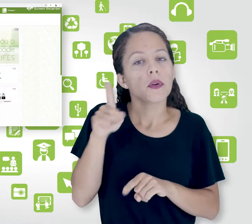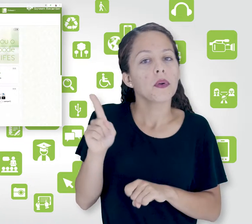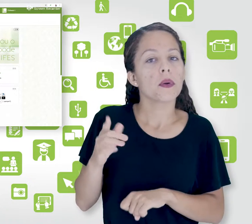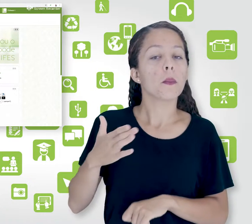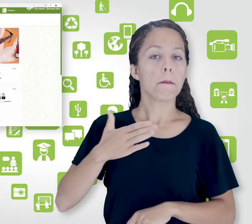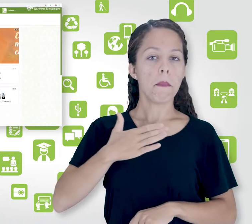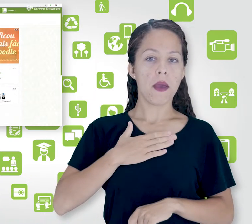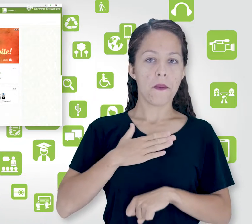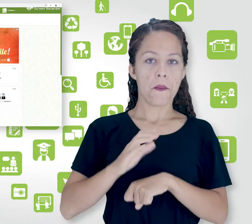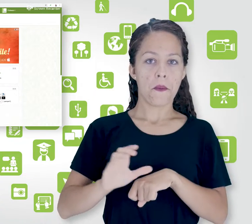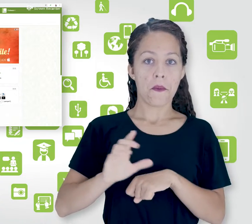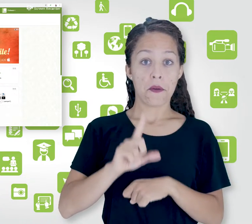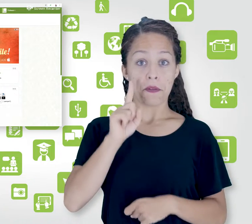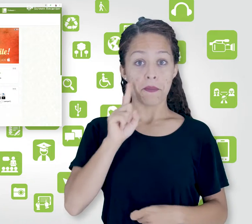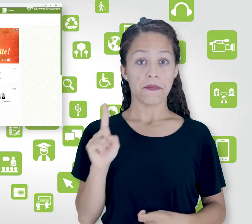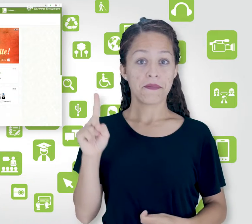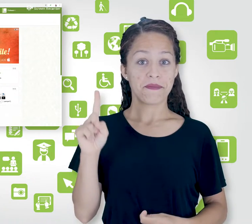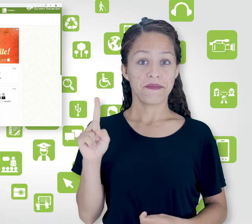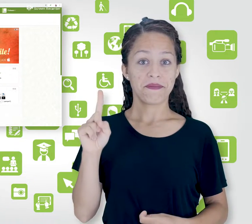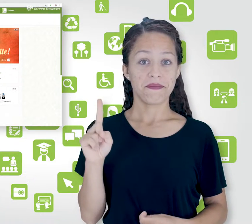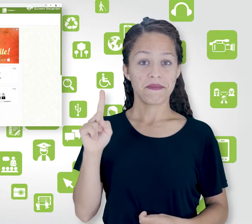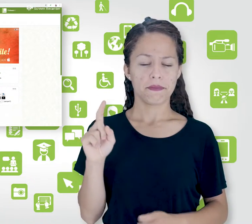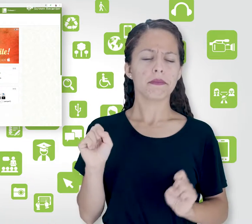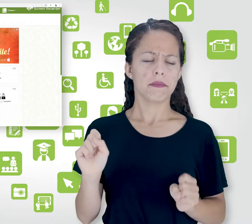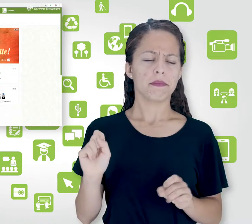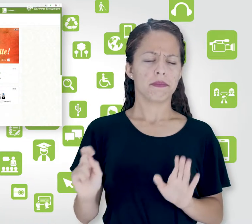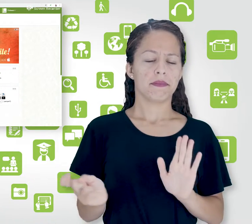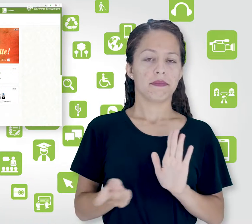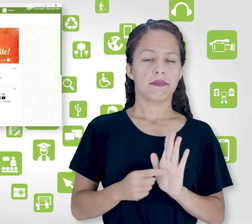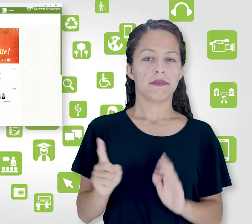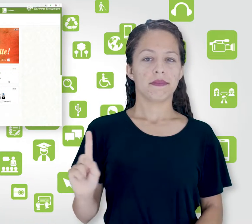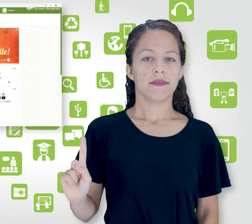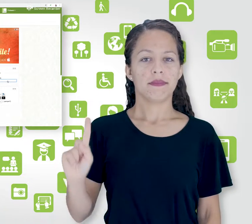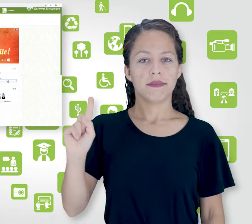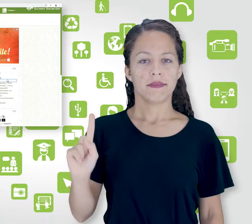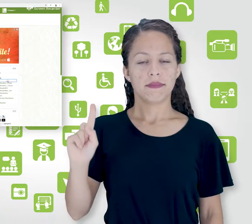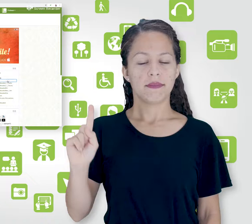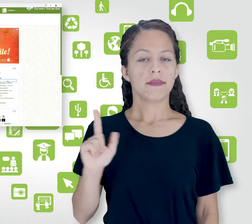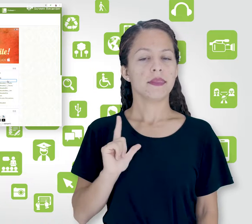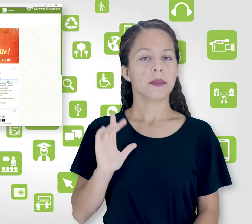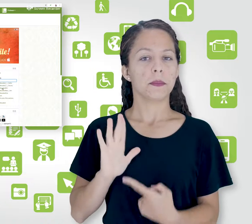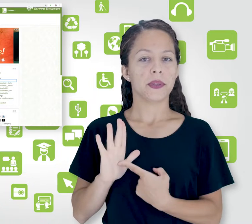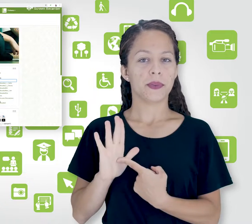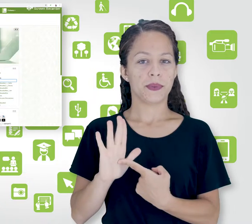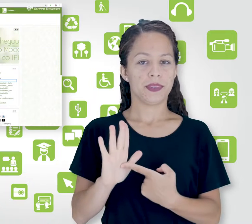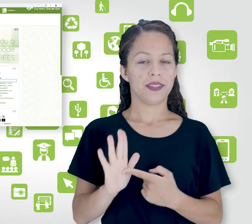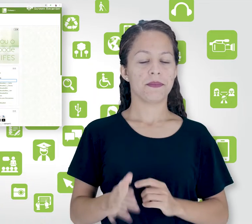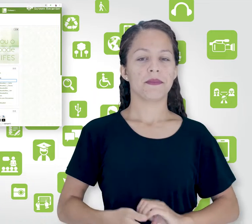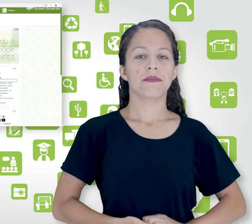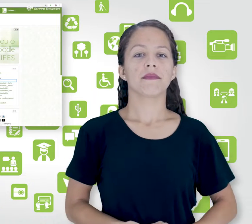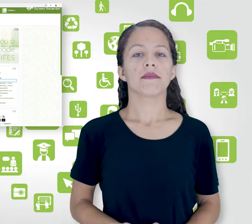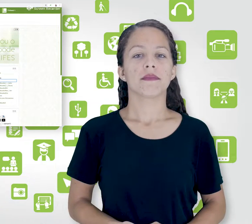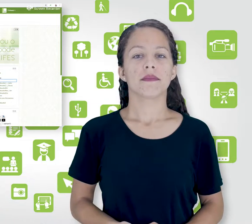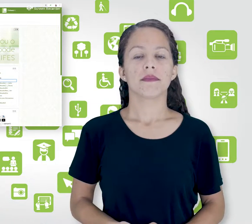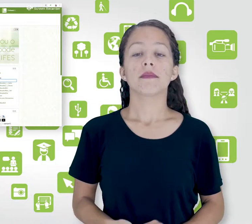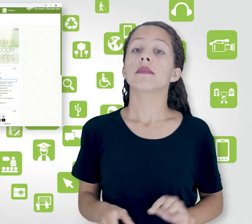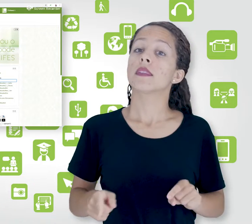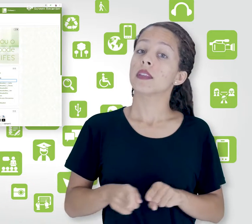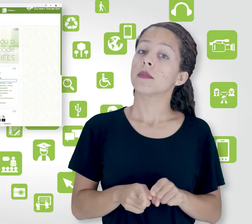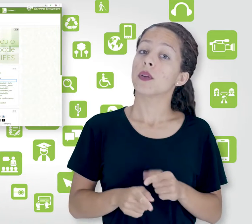você também tem o menu de curso nem os cursos tá vendo aqui que você pode clicar e eles aparecem